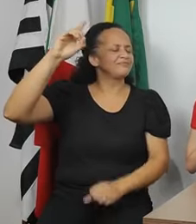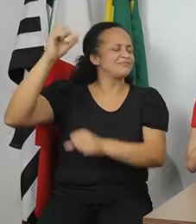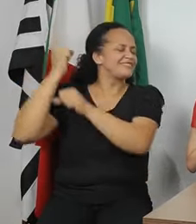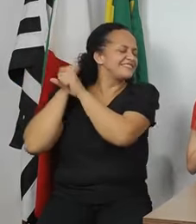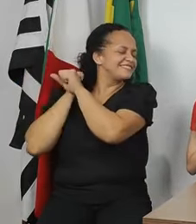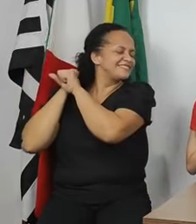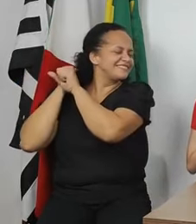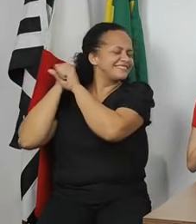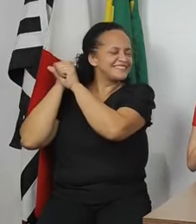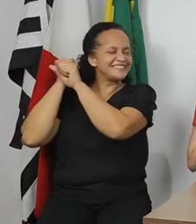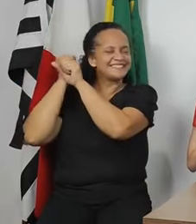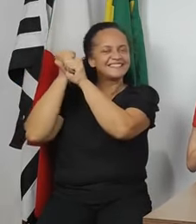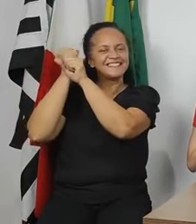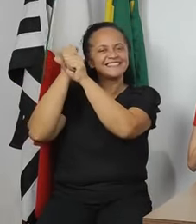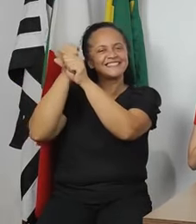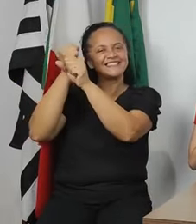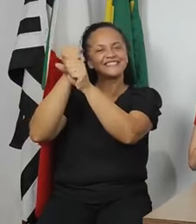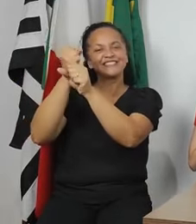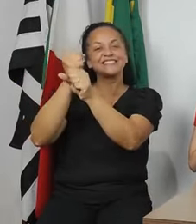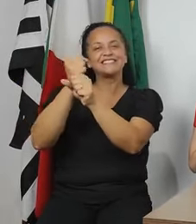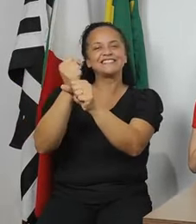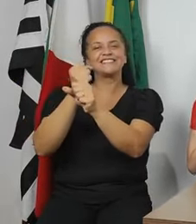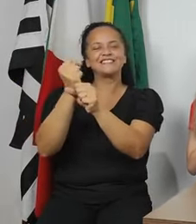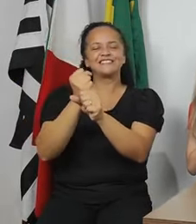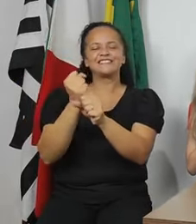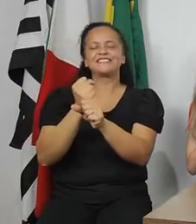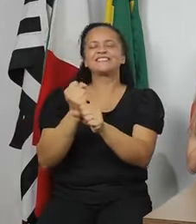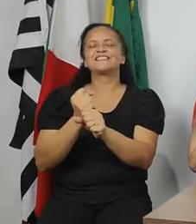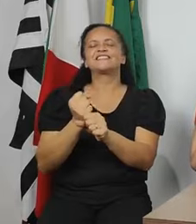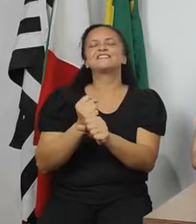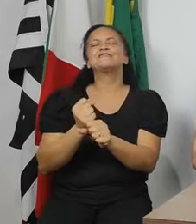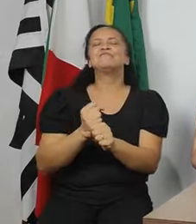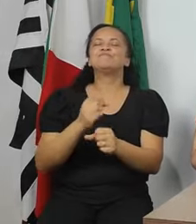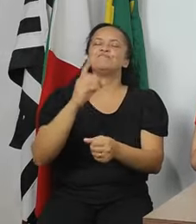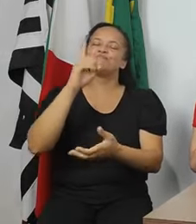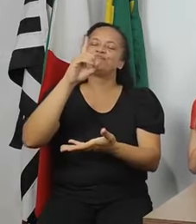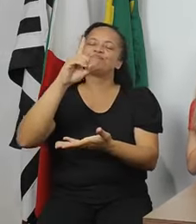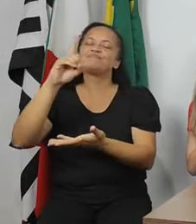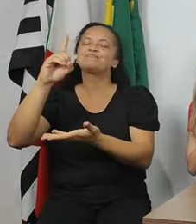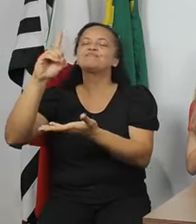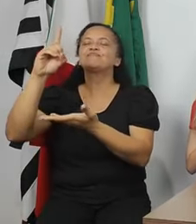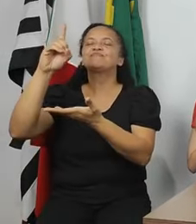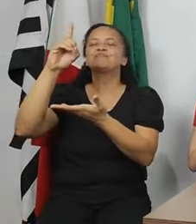pelos séculos dos séculos.